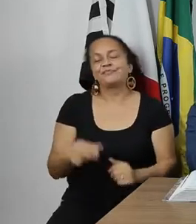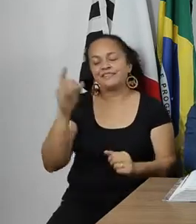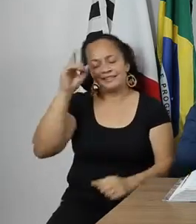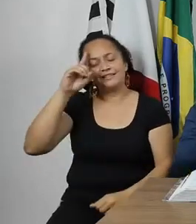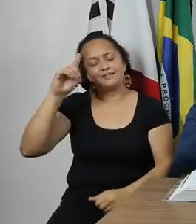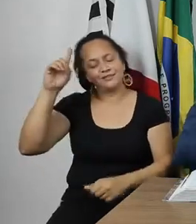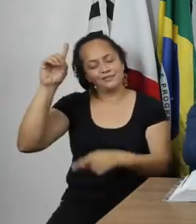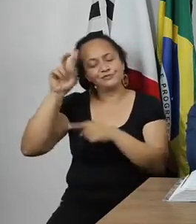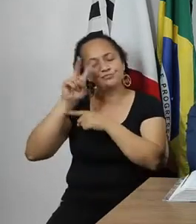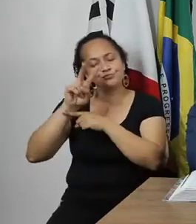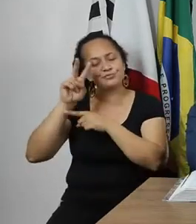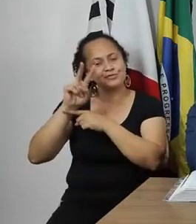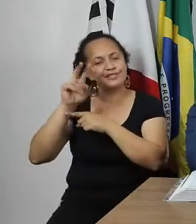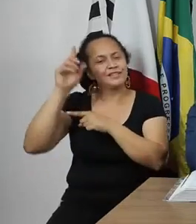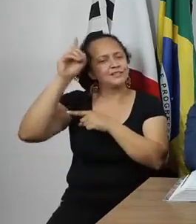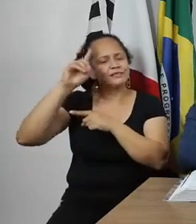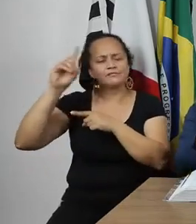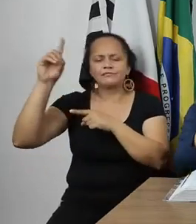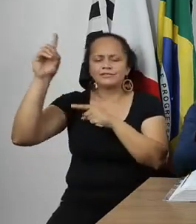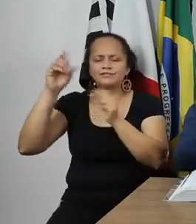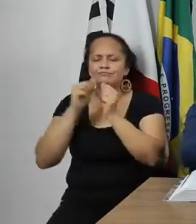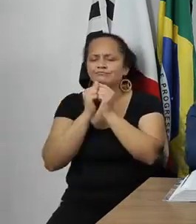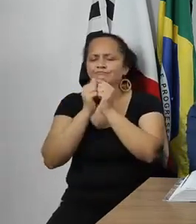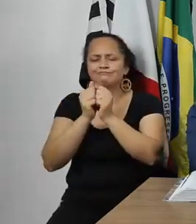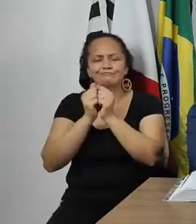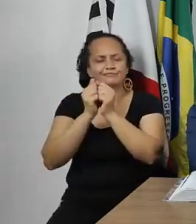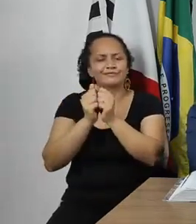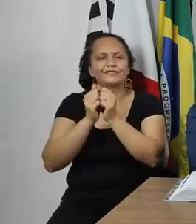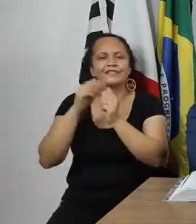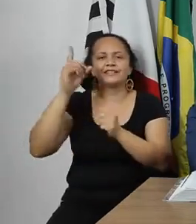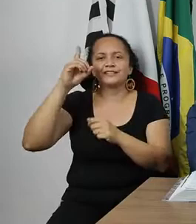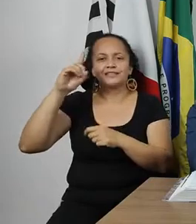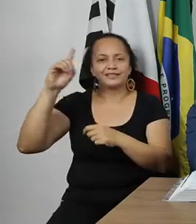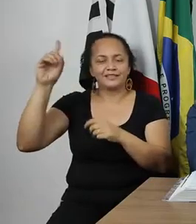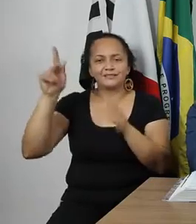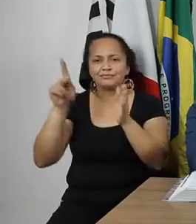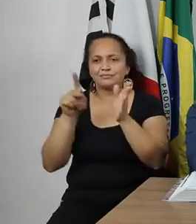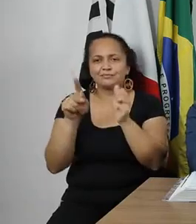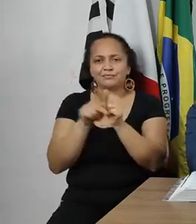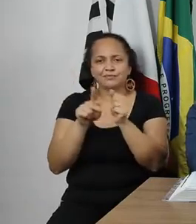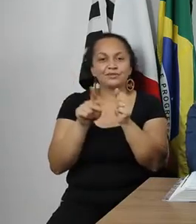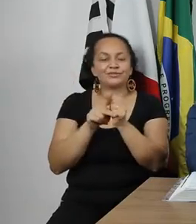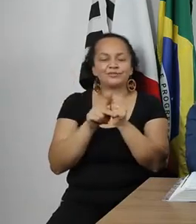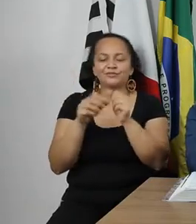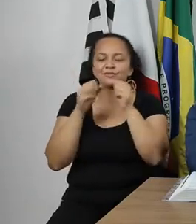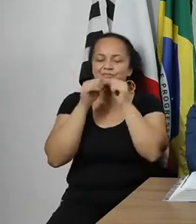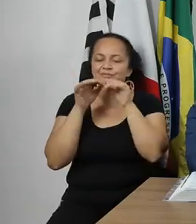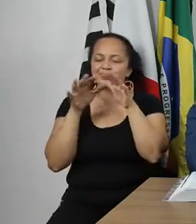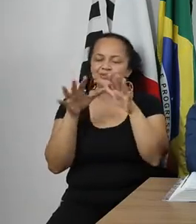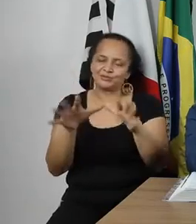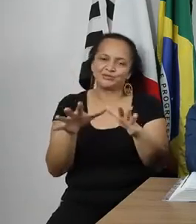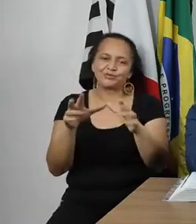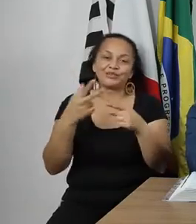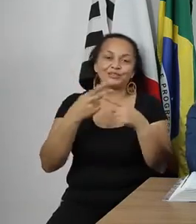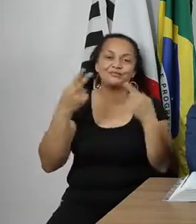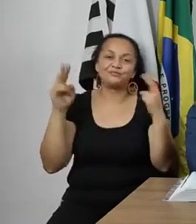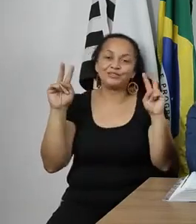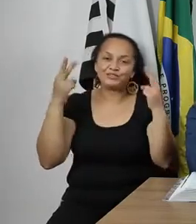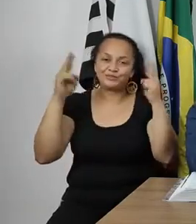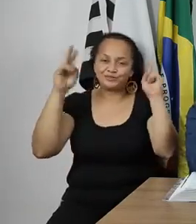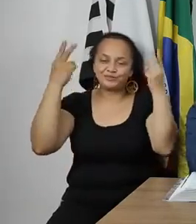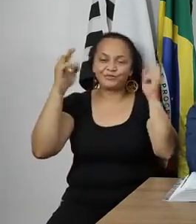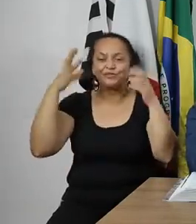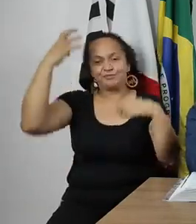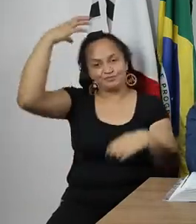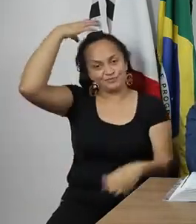interviu. Deus entrou no diálogo. O próprio Deus colocou a mão dele. E o próprio Deus deu a vitória a Ezequias. Como